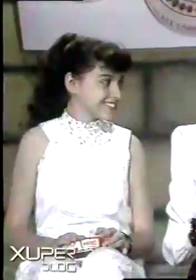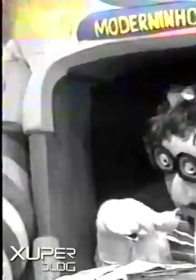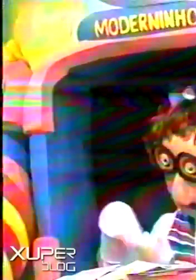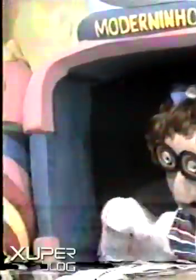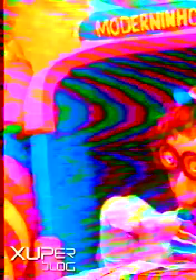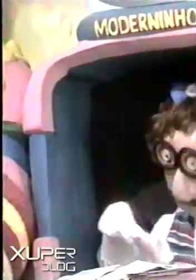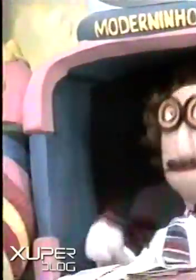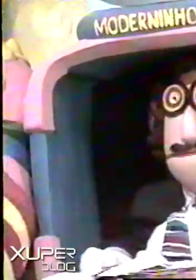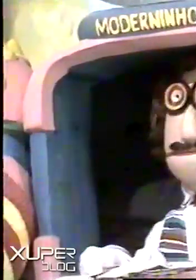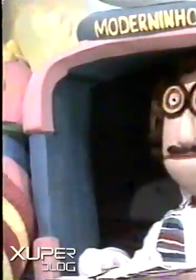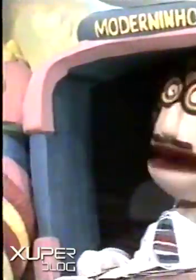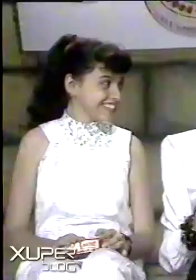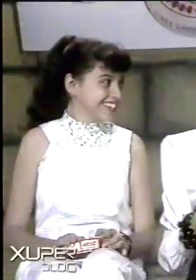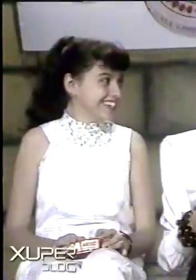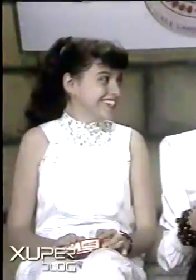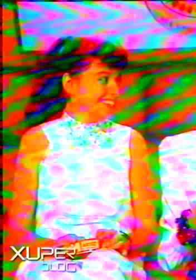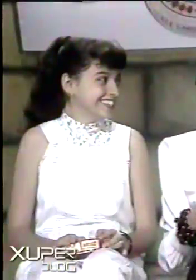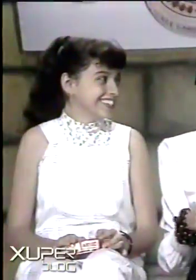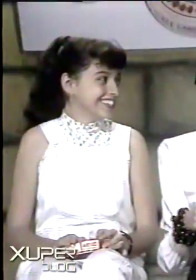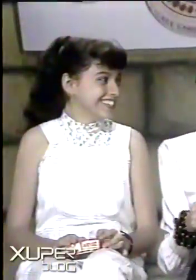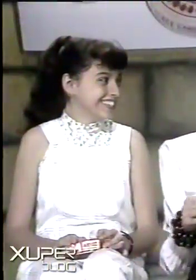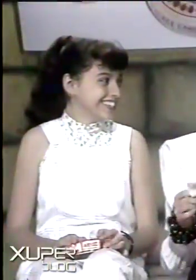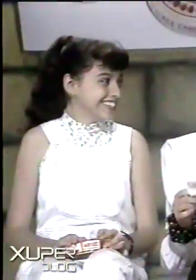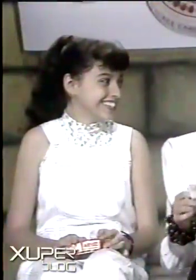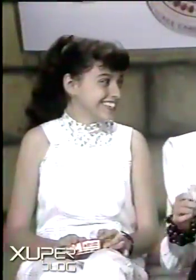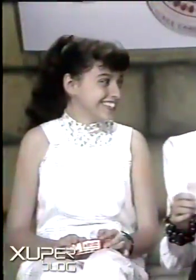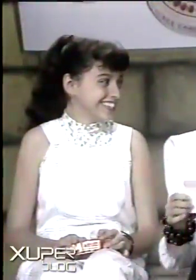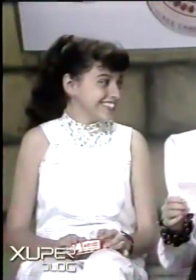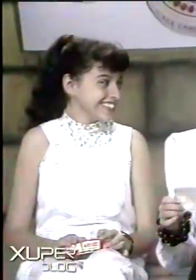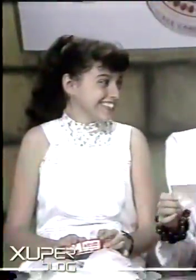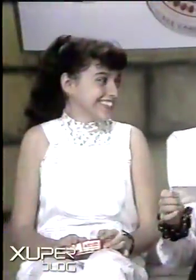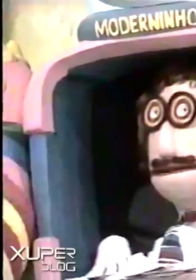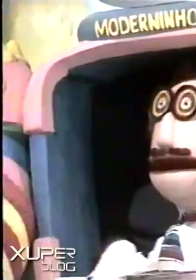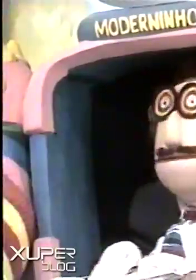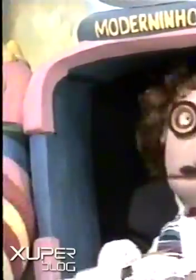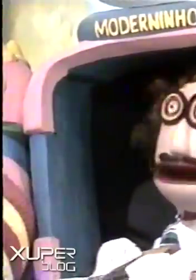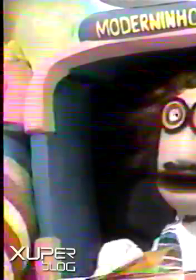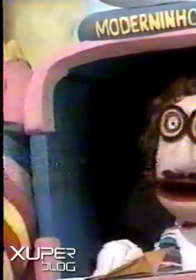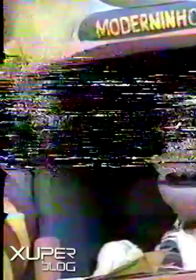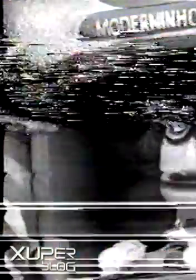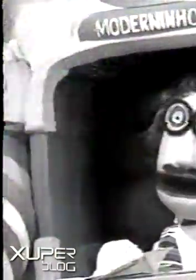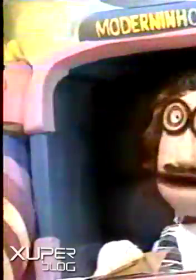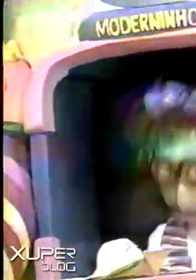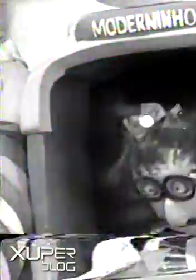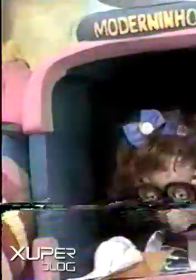Nada? O que, que foi? Tudo bicho! Acertou alguém?